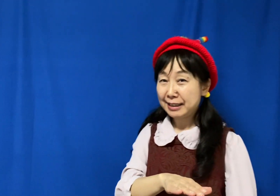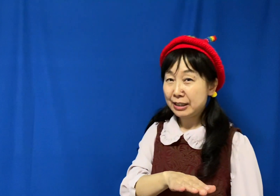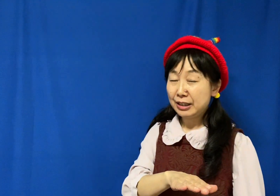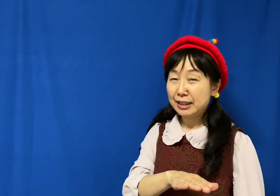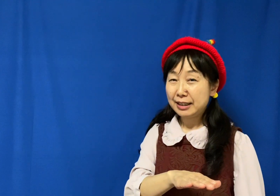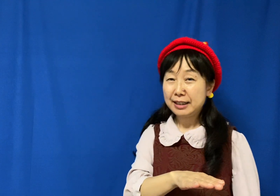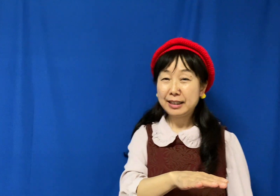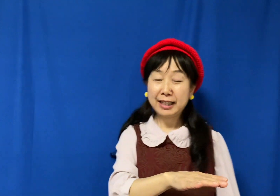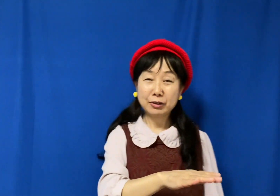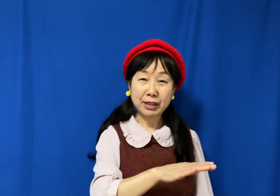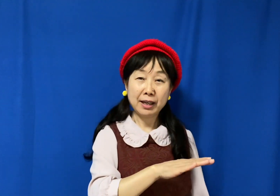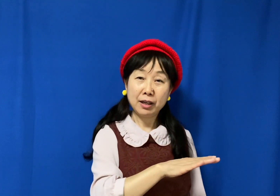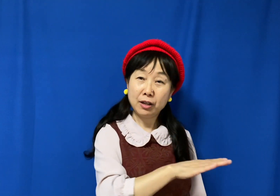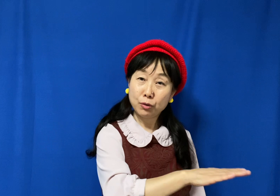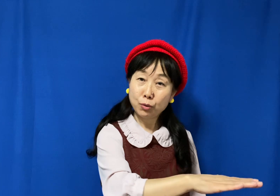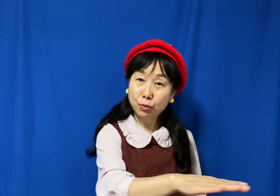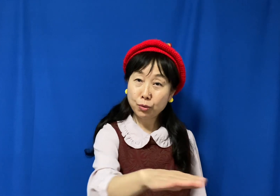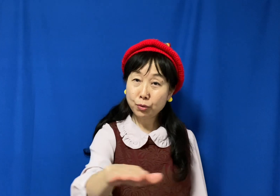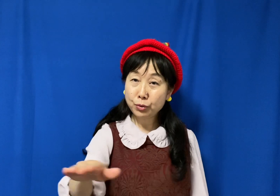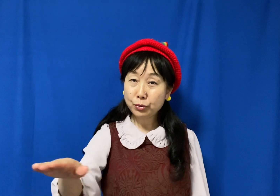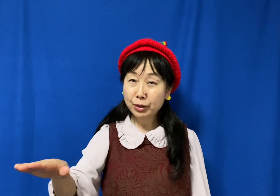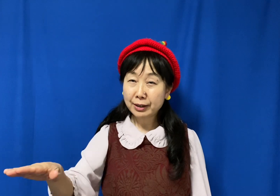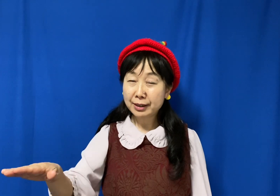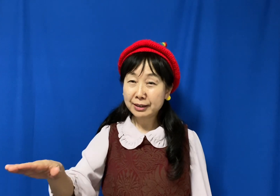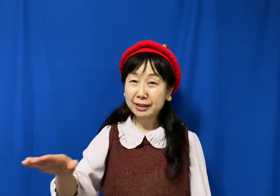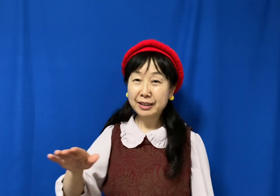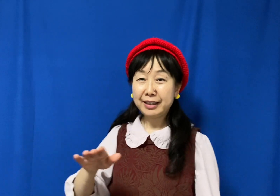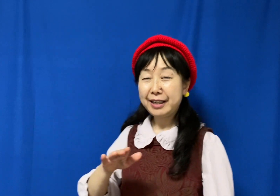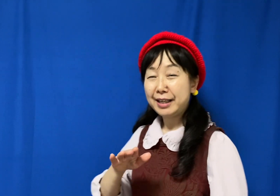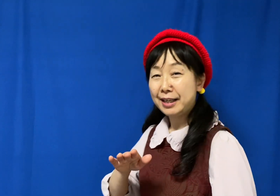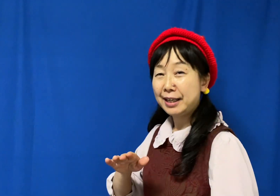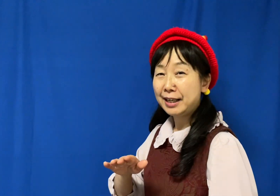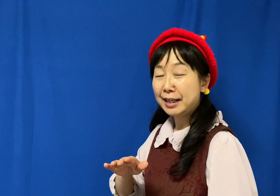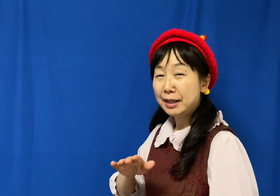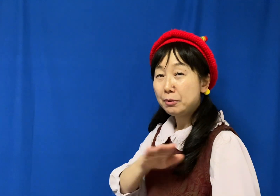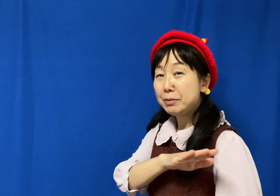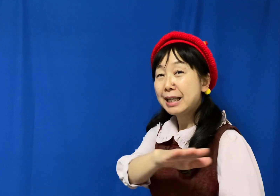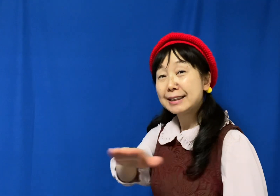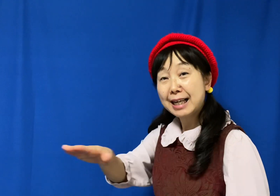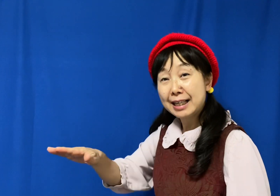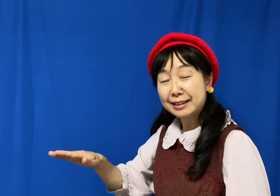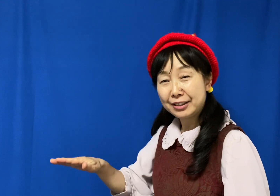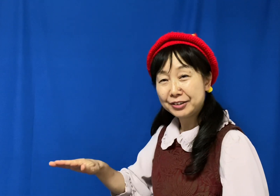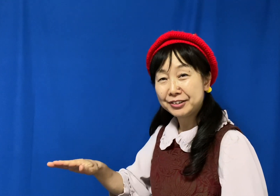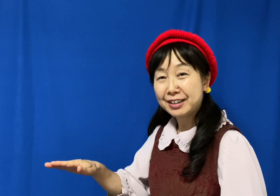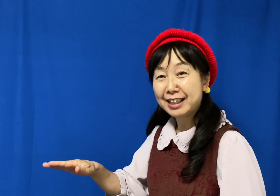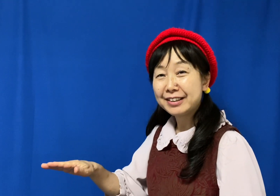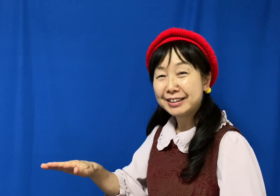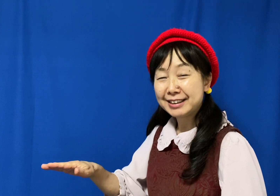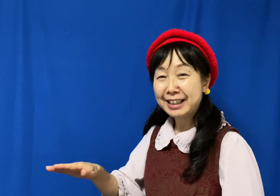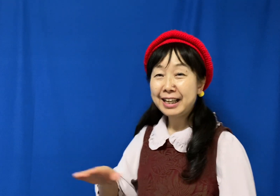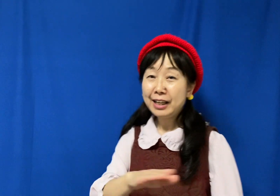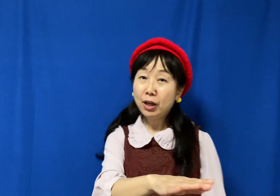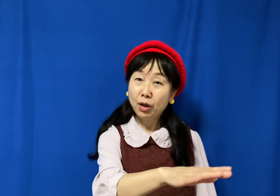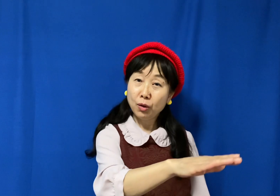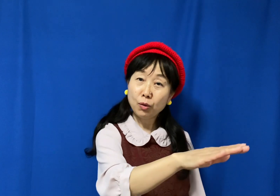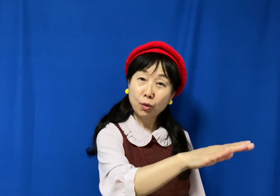に、こういう形、皆さんっていう手話があるんですね。ここに